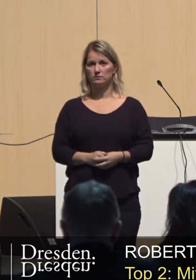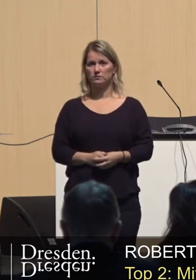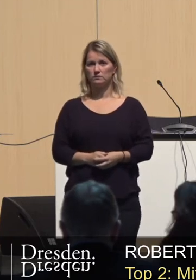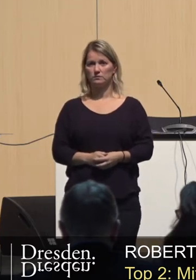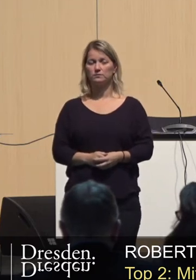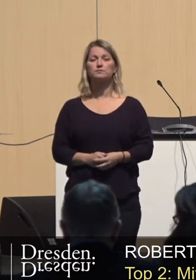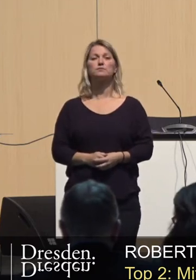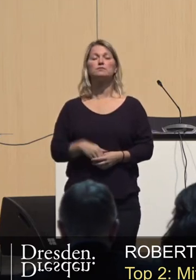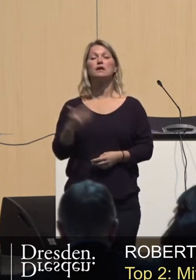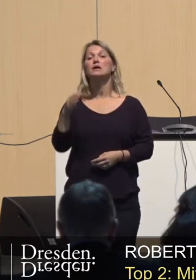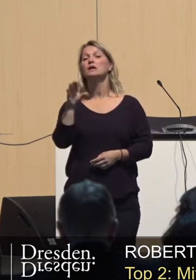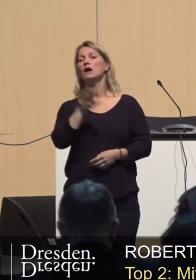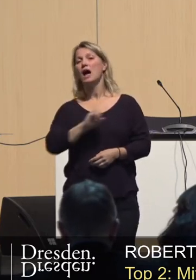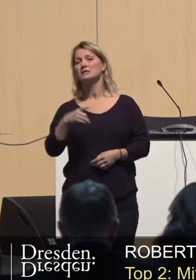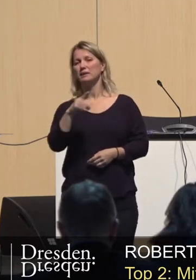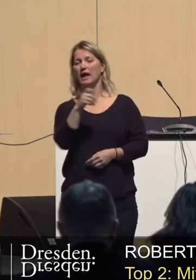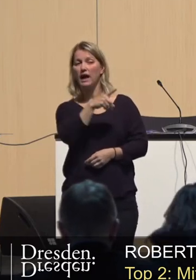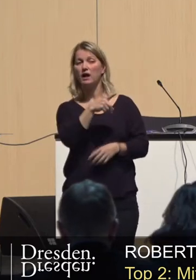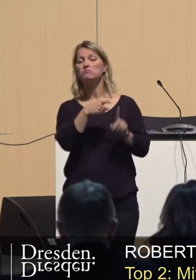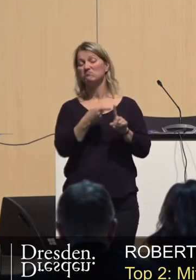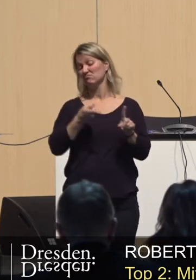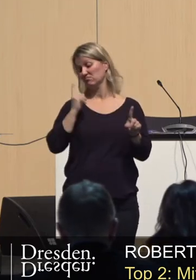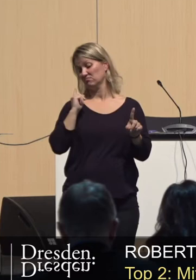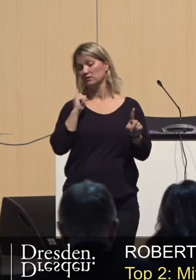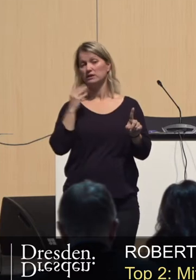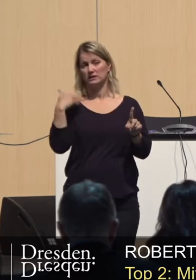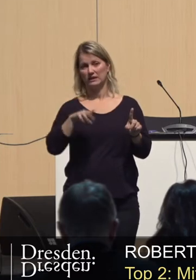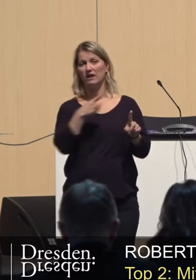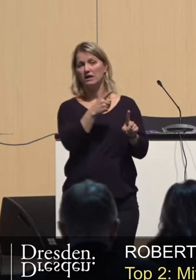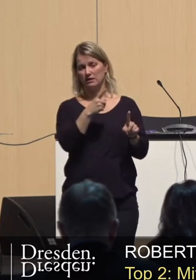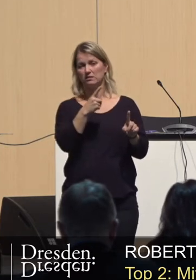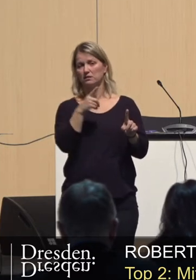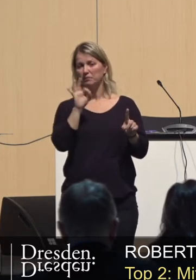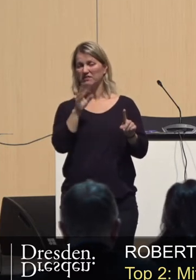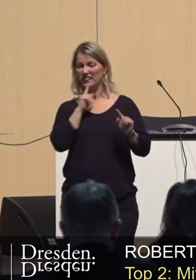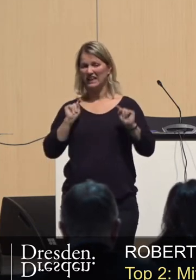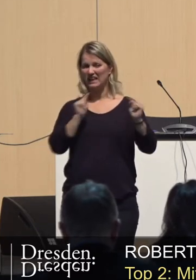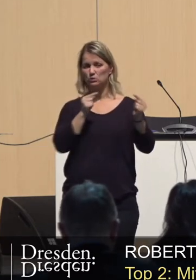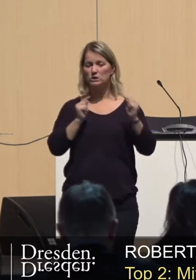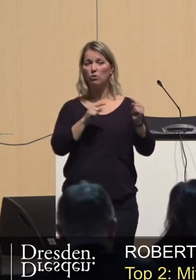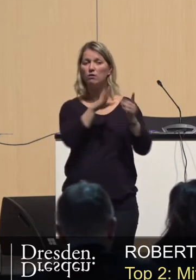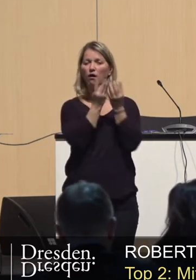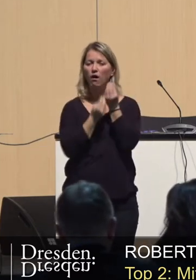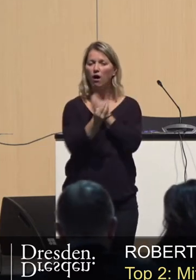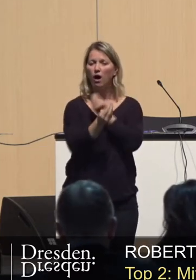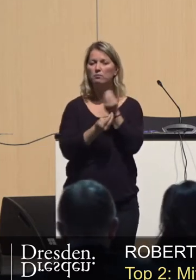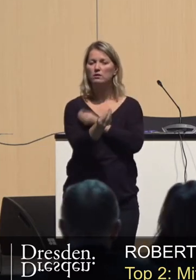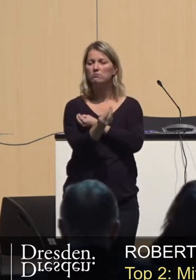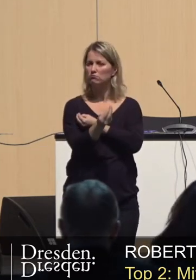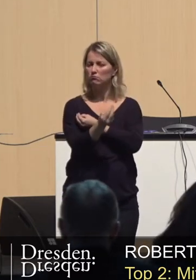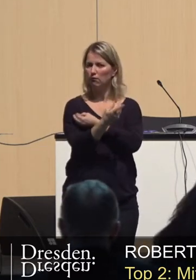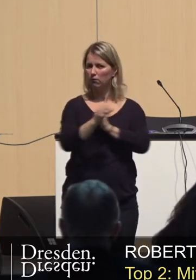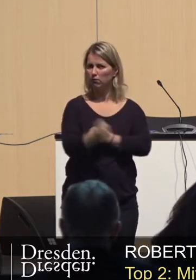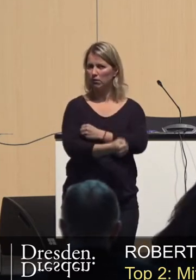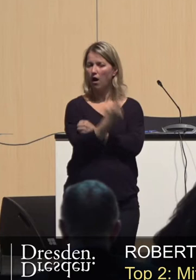Die SPD lässt es oder ließ es in den letzten Tagen bei der Diskussion deutlich an Empathie fehlen. Und diese